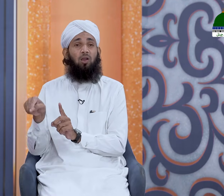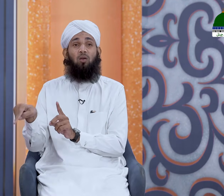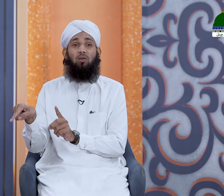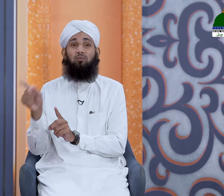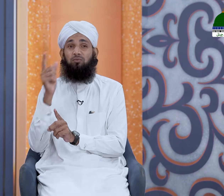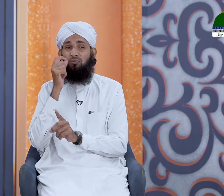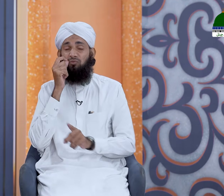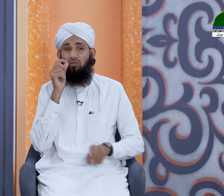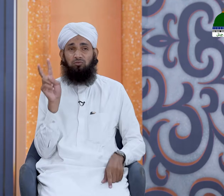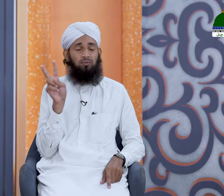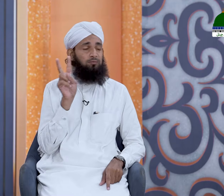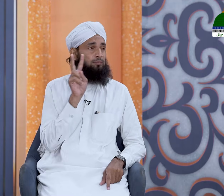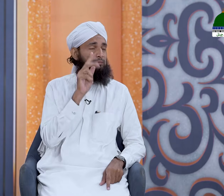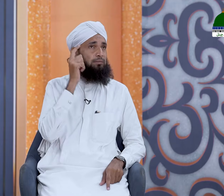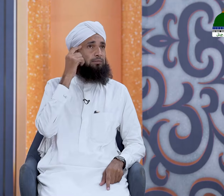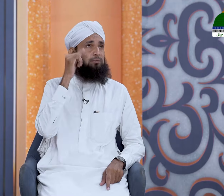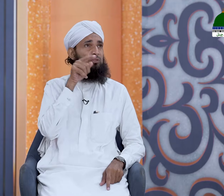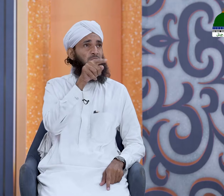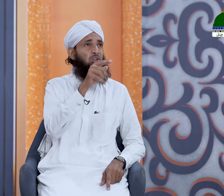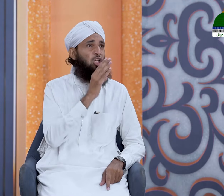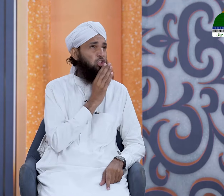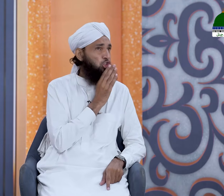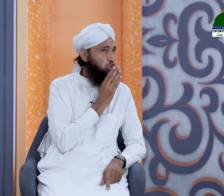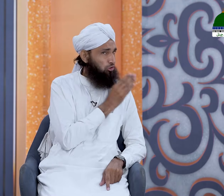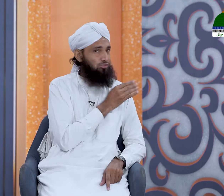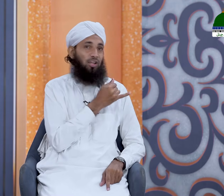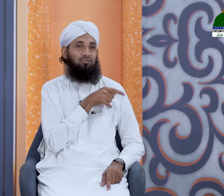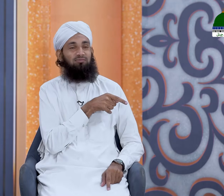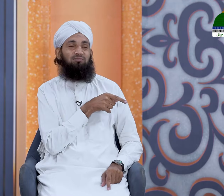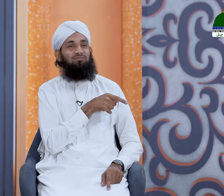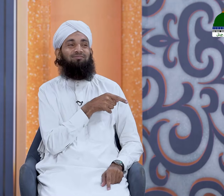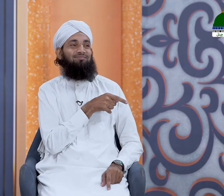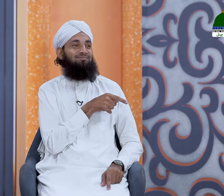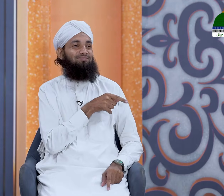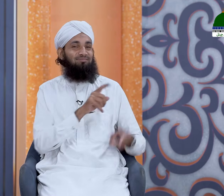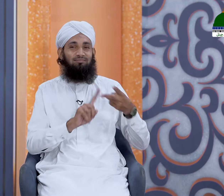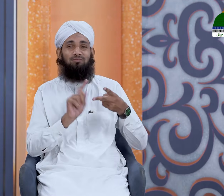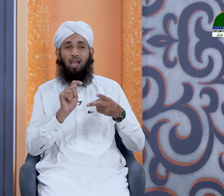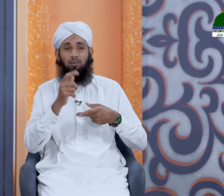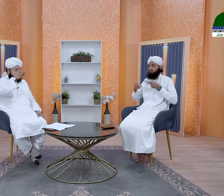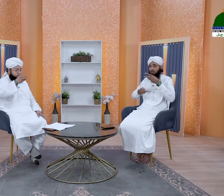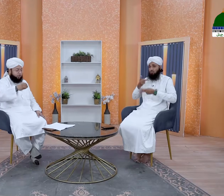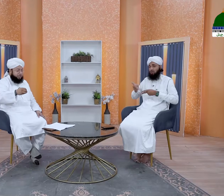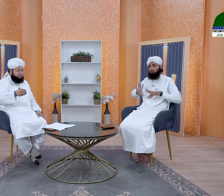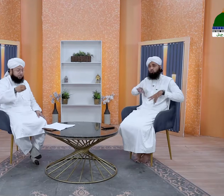بدگمان ہوگا کہ کسی فرد نے میرے خلاف سازش کی ہے. کاروبار میں نقصان ہو گیا تو قریبی